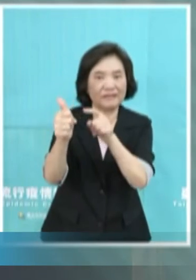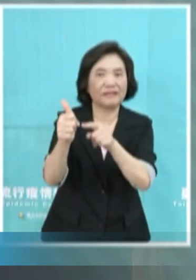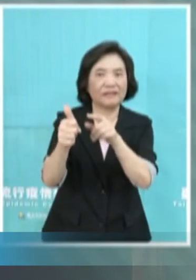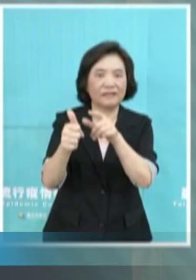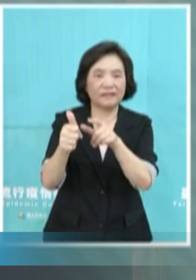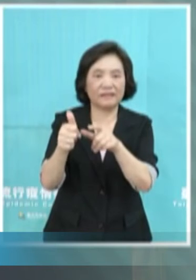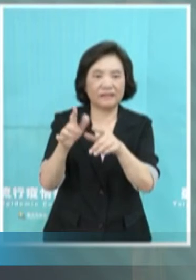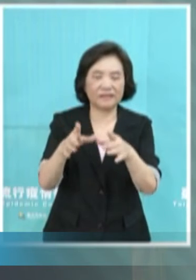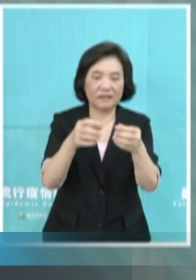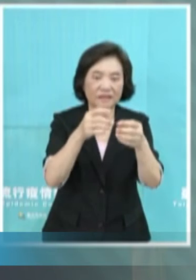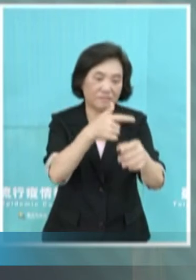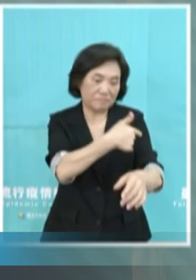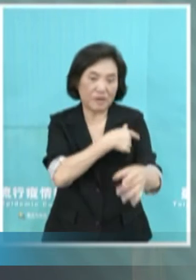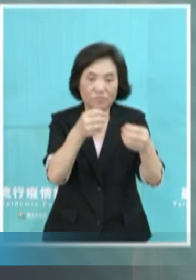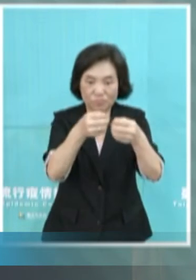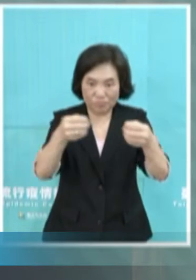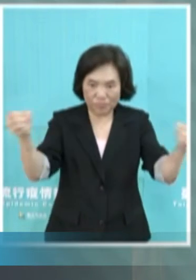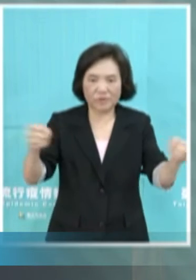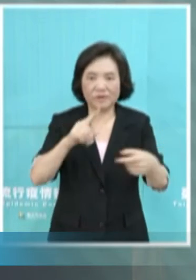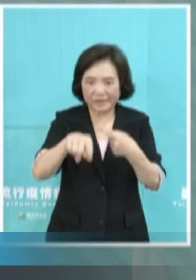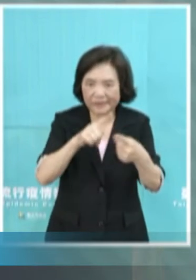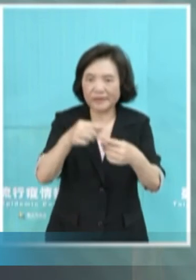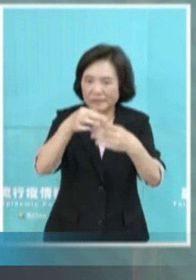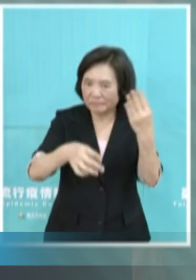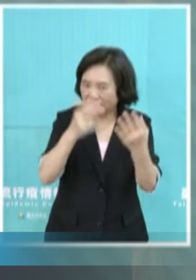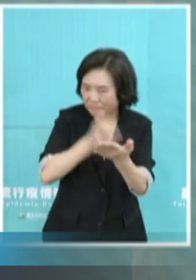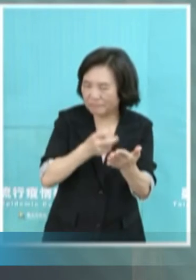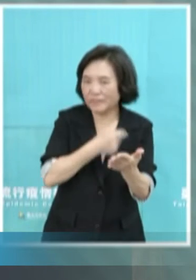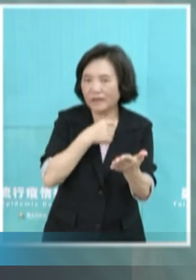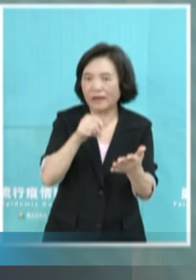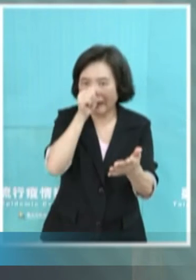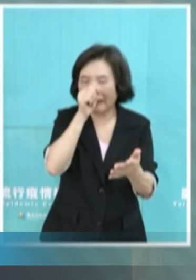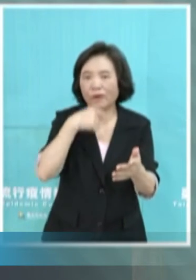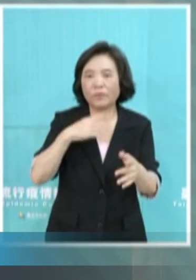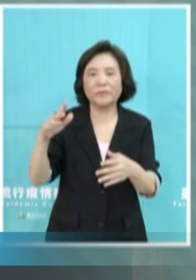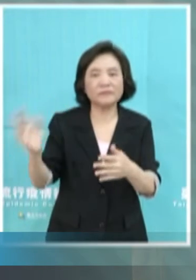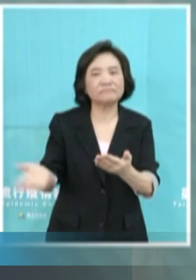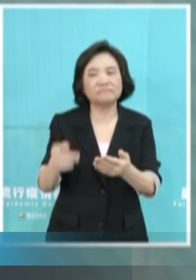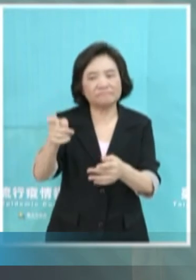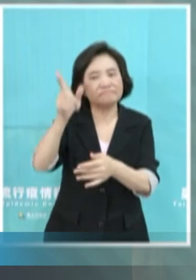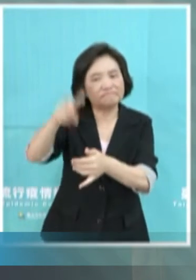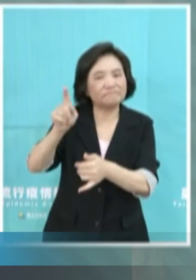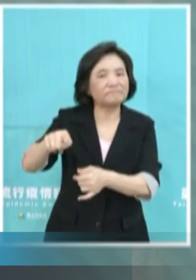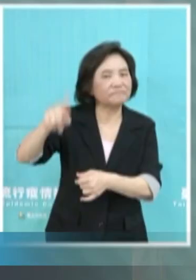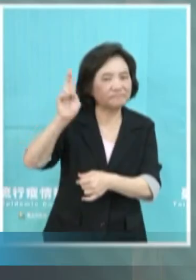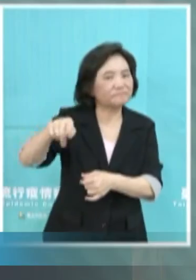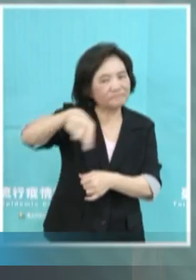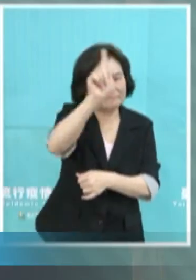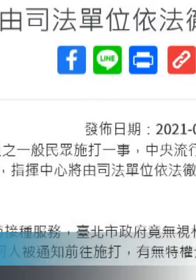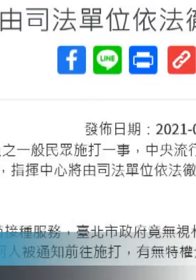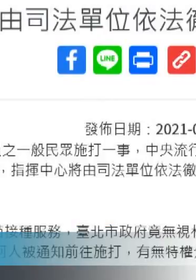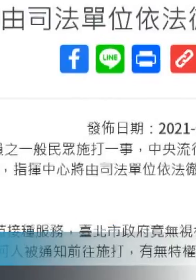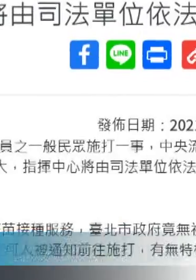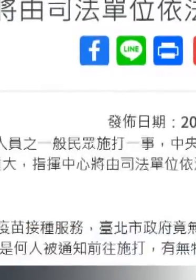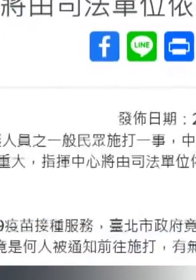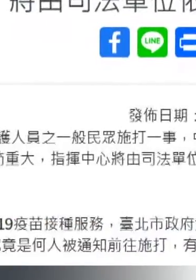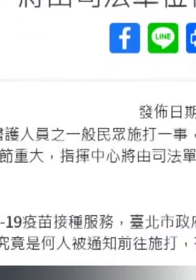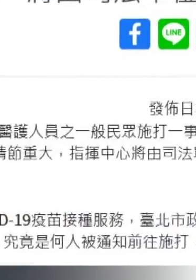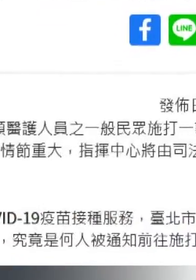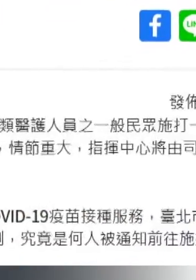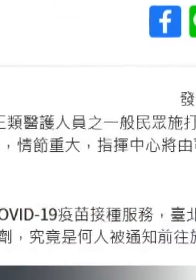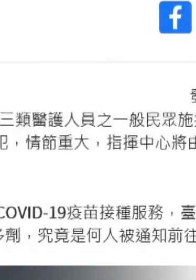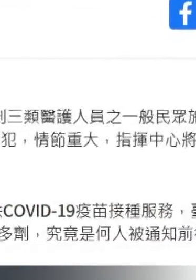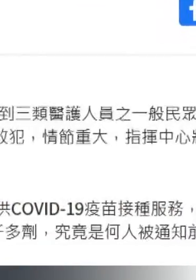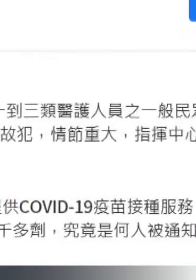多少疫苗出去，应该要管控机制，所以这个我们还是会送政风调查，你知道该检讨我们都会检讨。 疾管署回